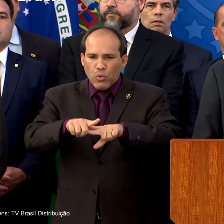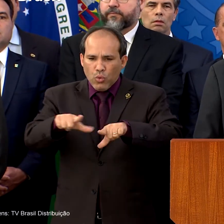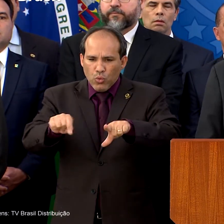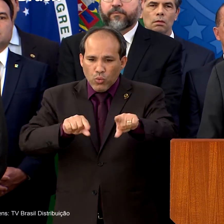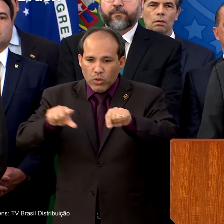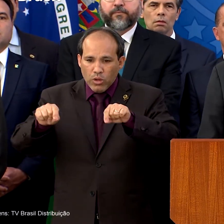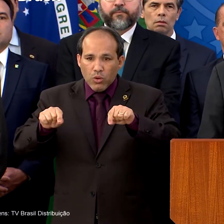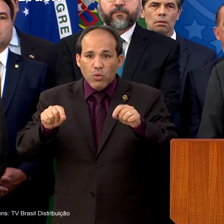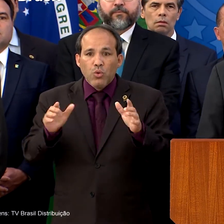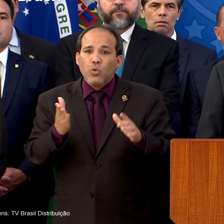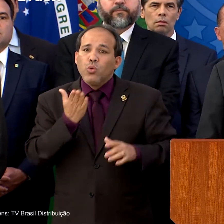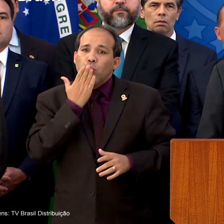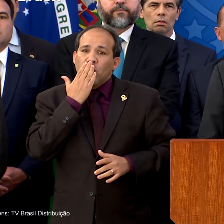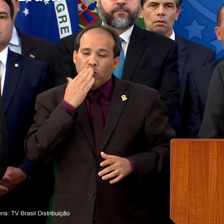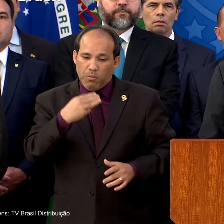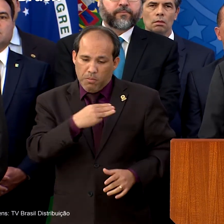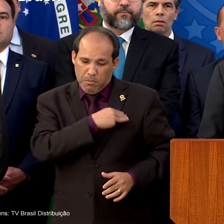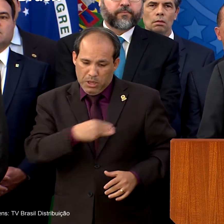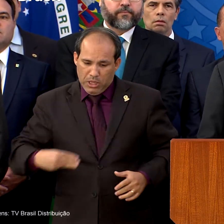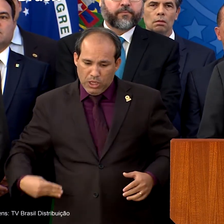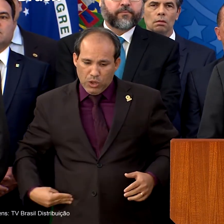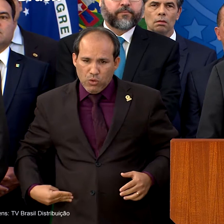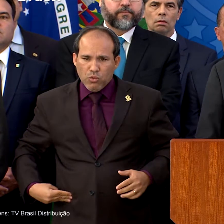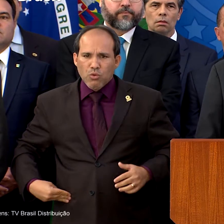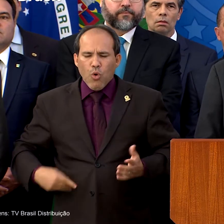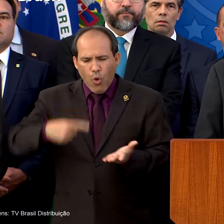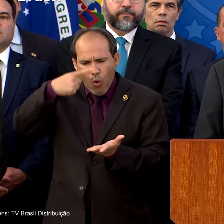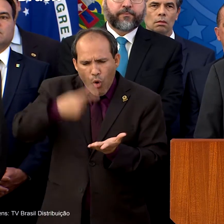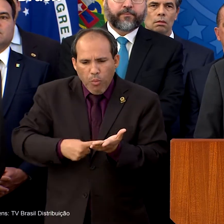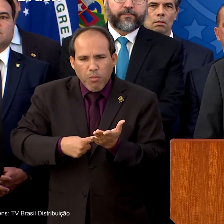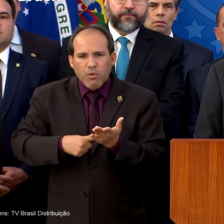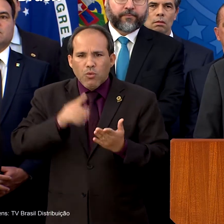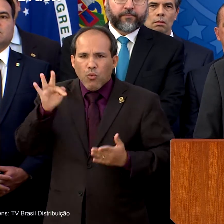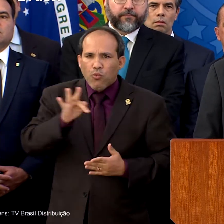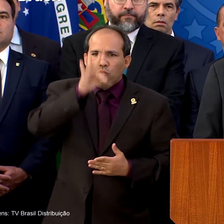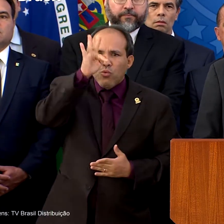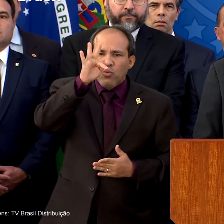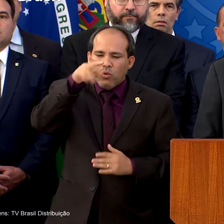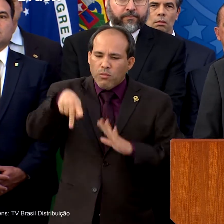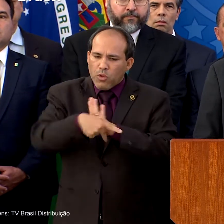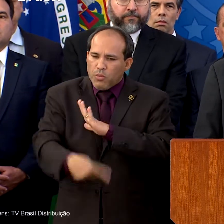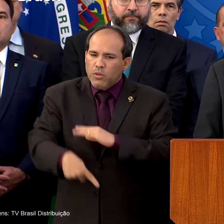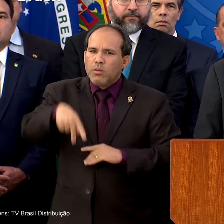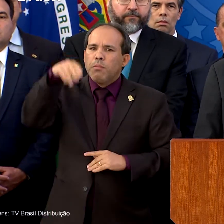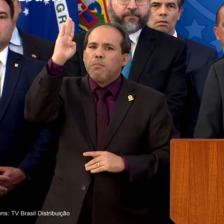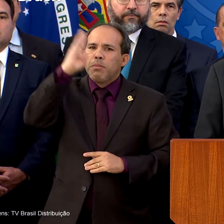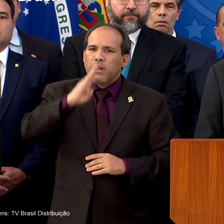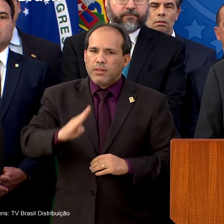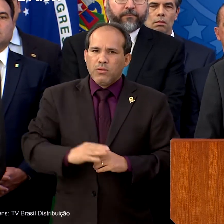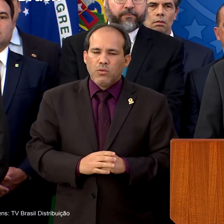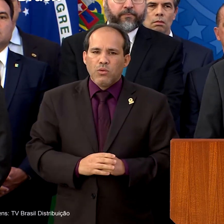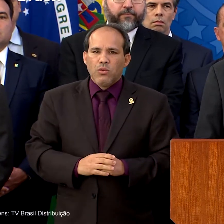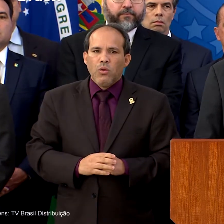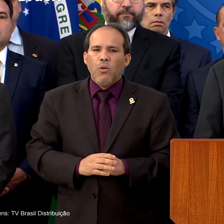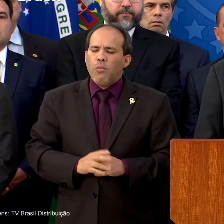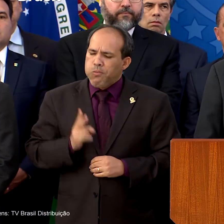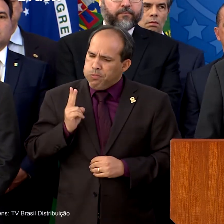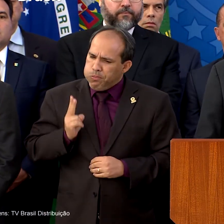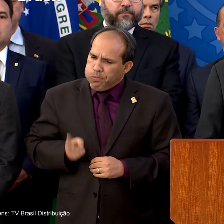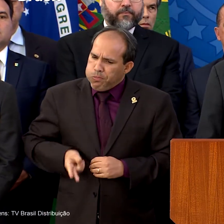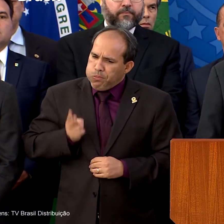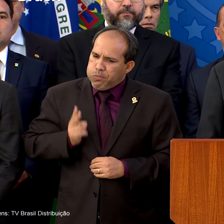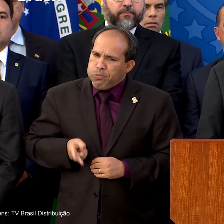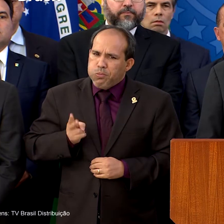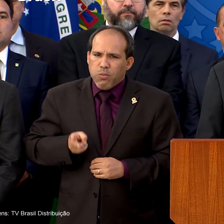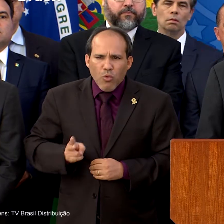time de início comprometido com o futuro do brasil e continua não sendo